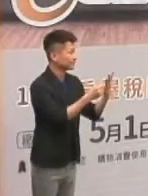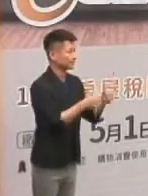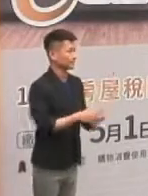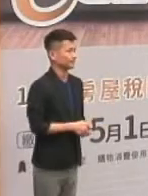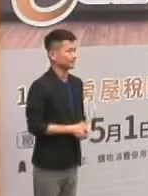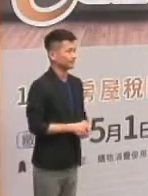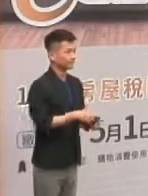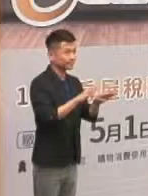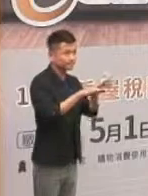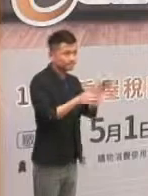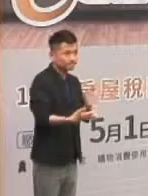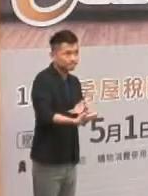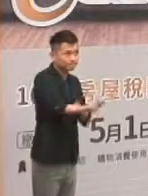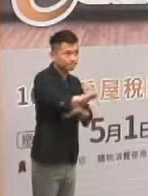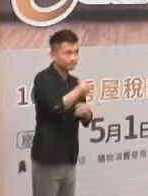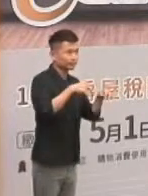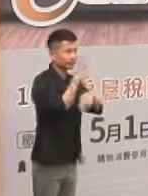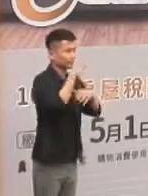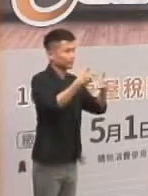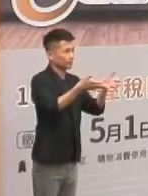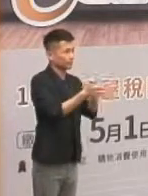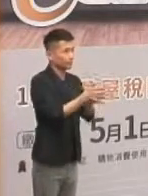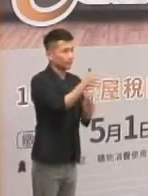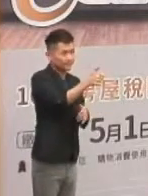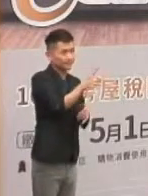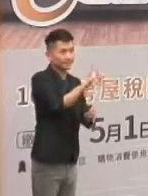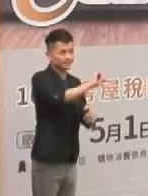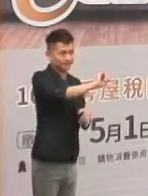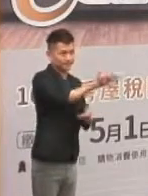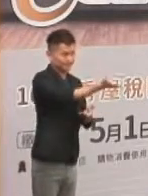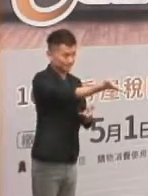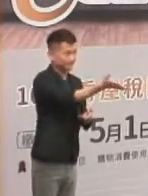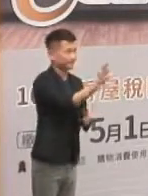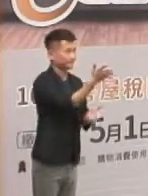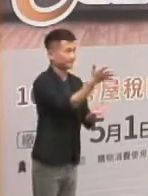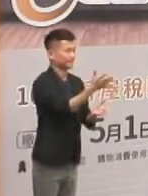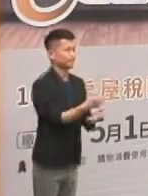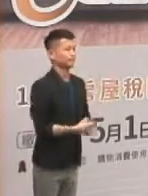基征行政组谢惠美组长，欢迎您。